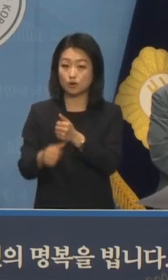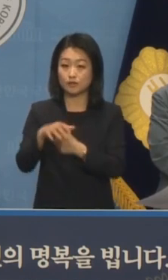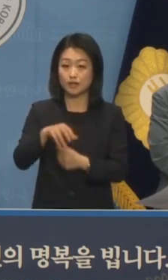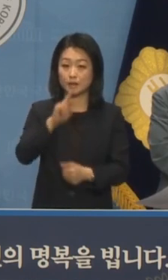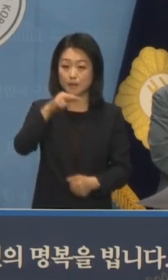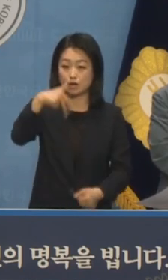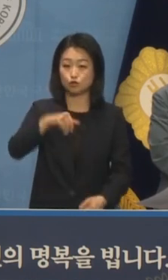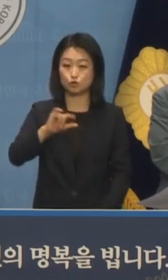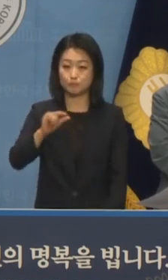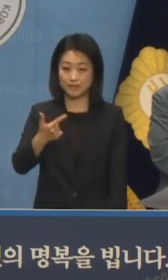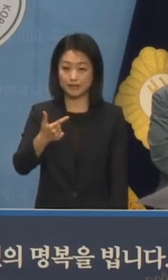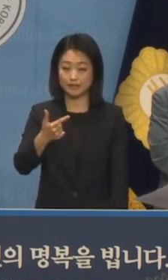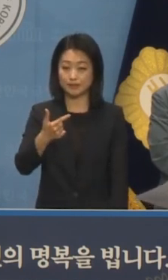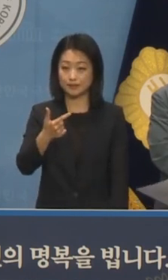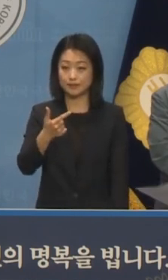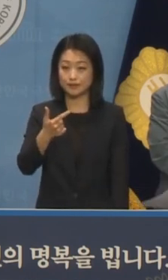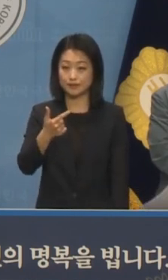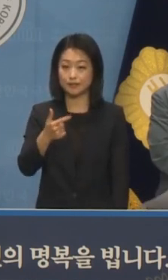박주민 위원장님 오셨습니다.